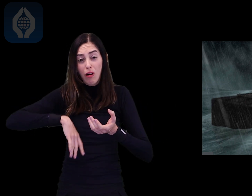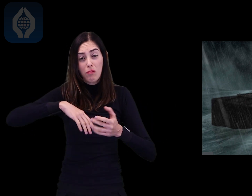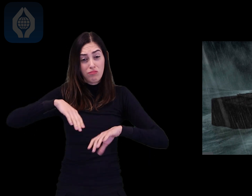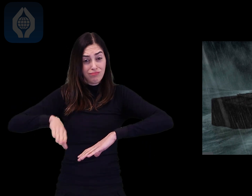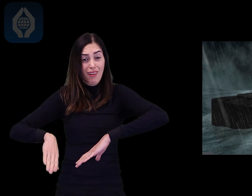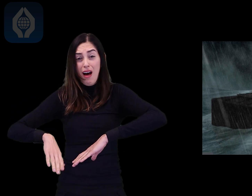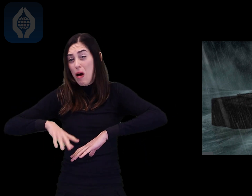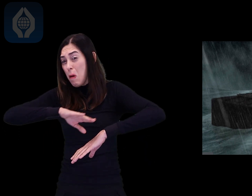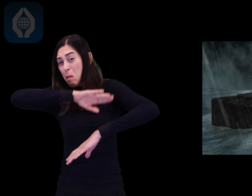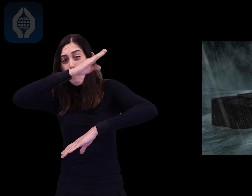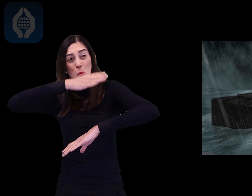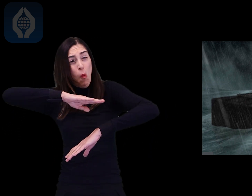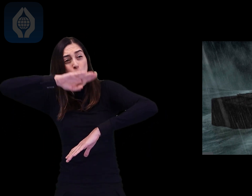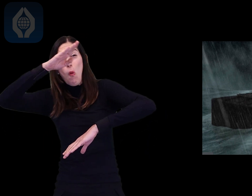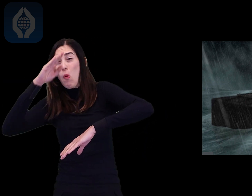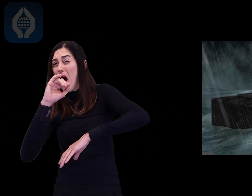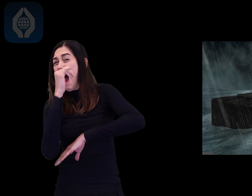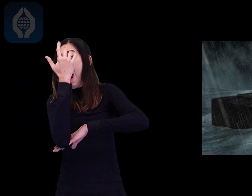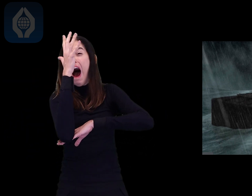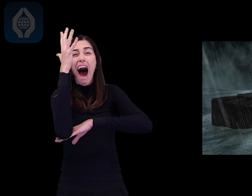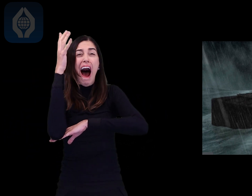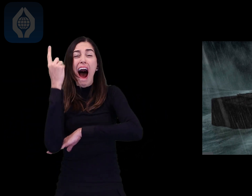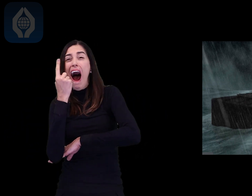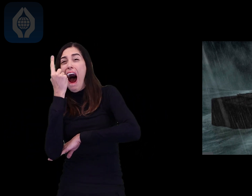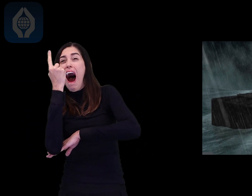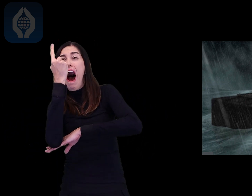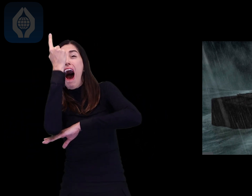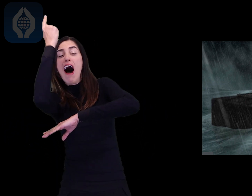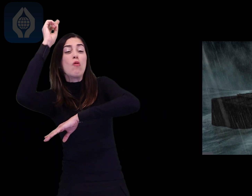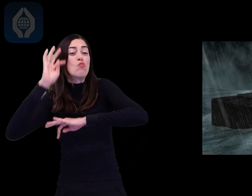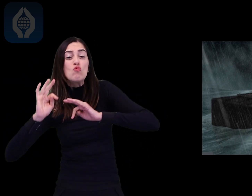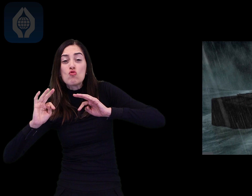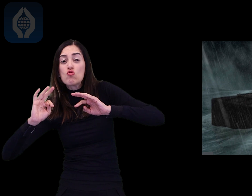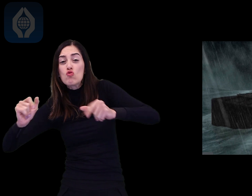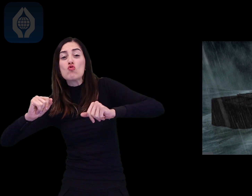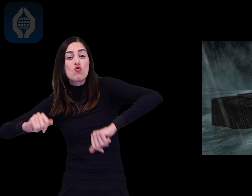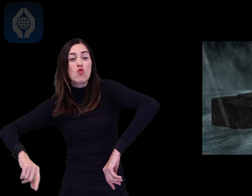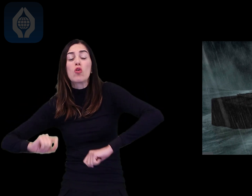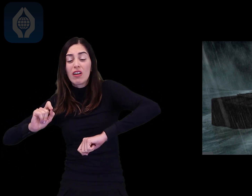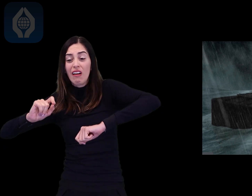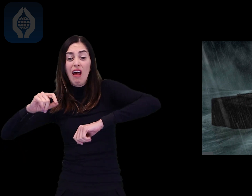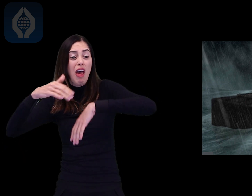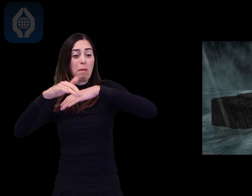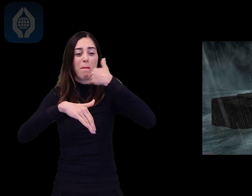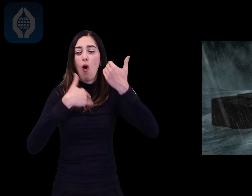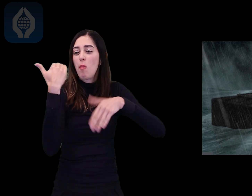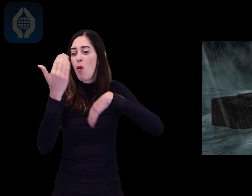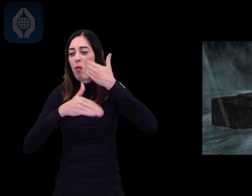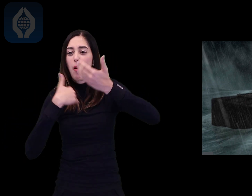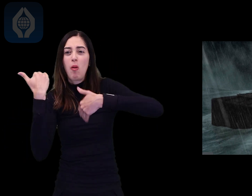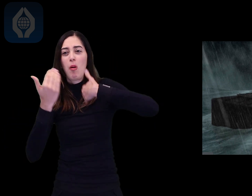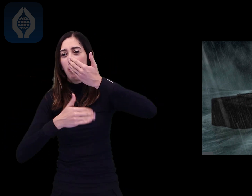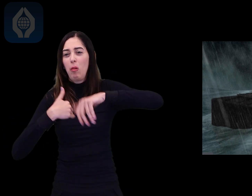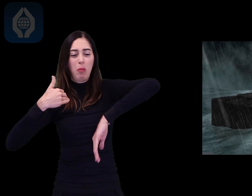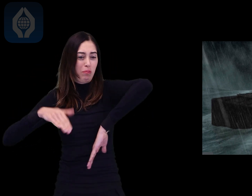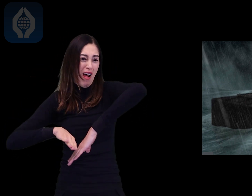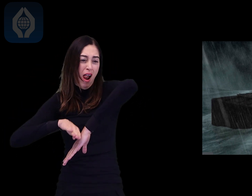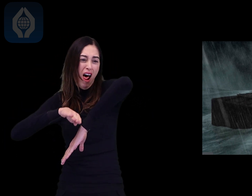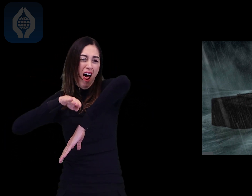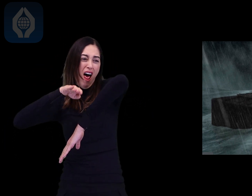Até mesmo as árvores e montanhas mais altas. Todos os que estavam fora da arca morreram. Somente Noé e sua família creram e entraram